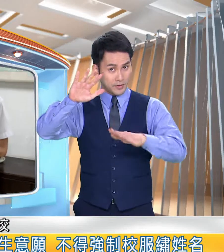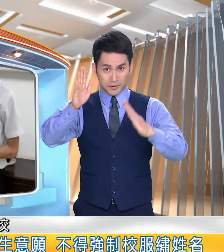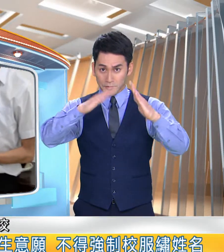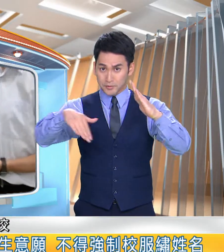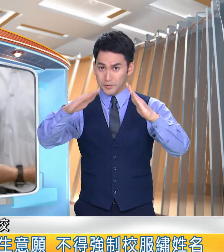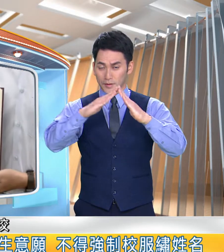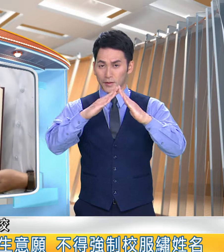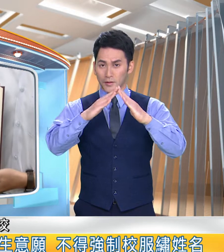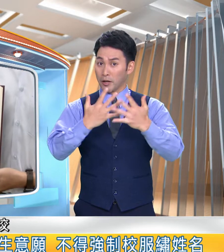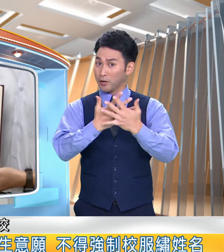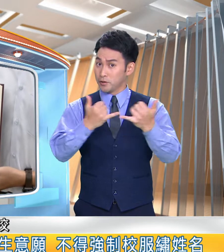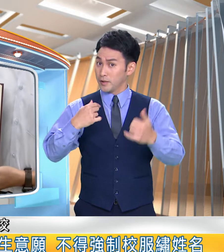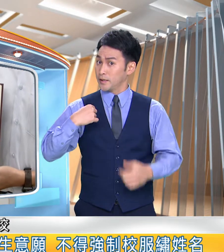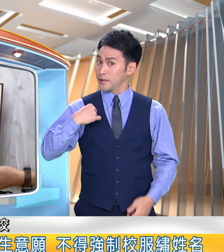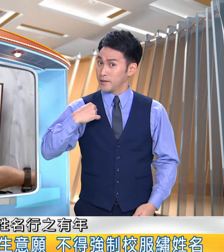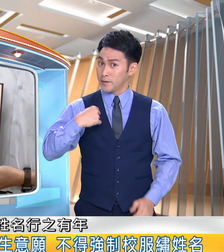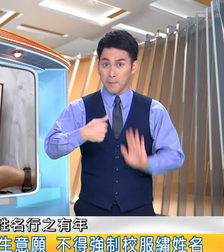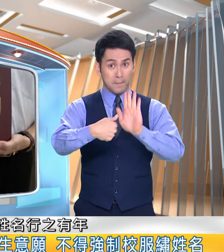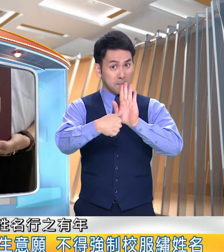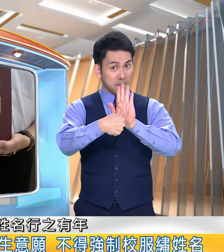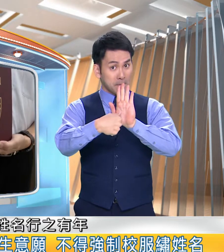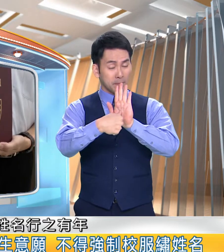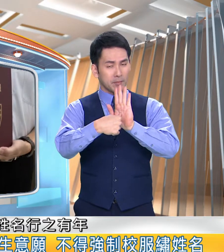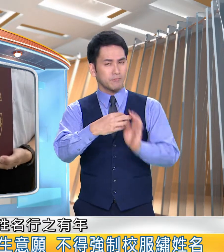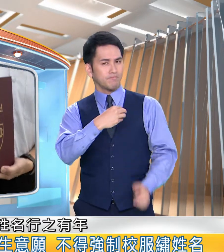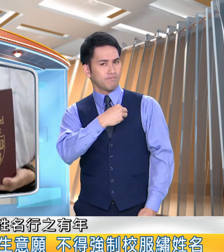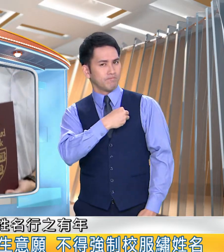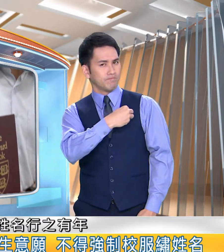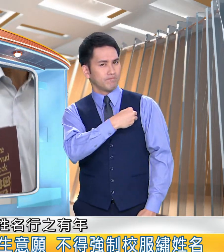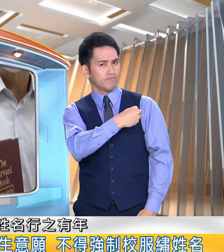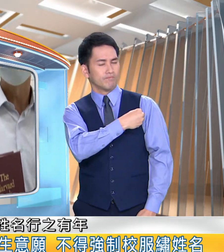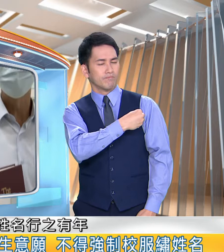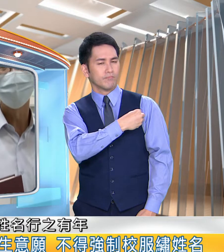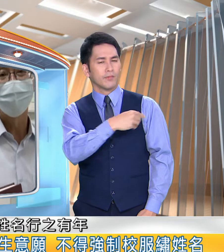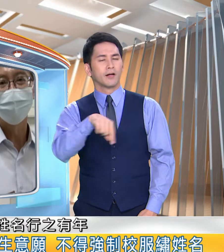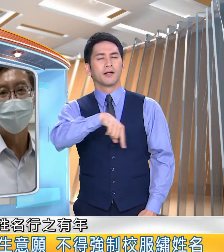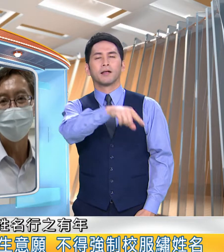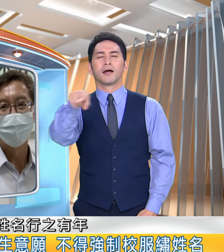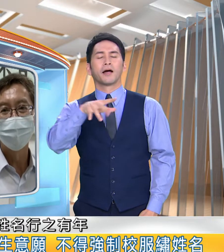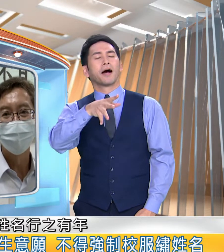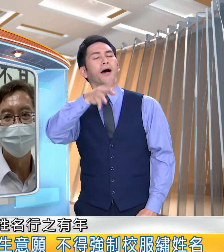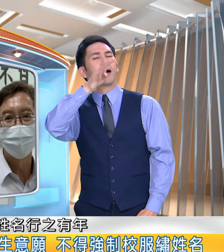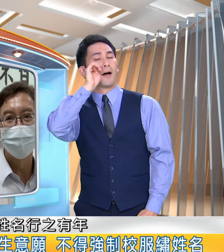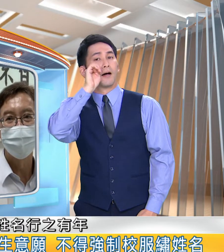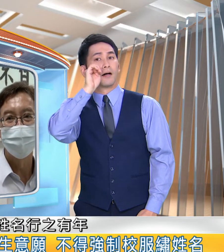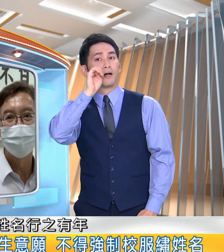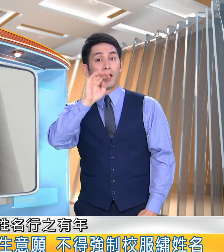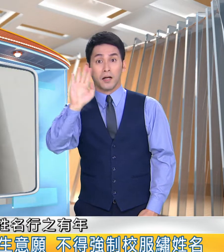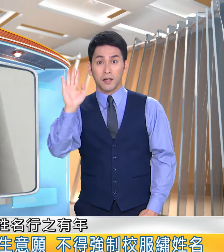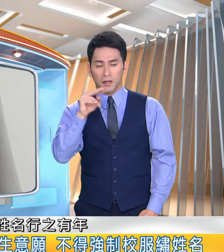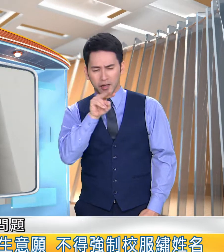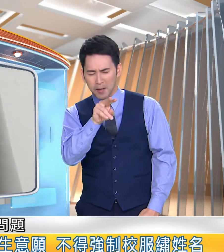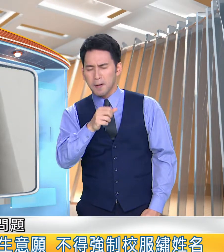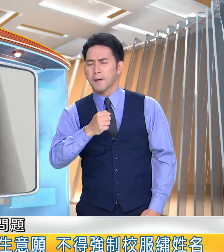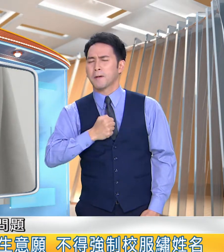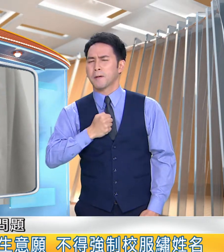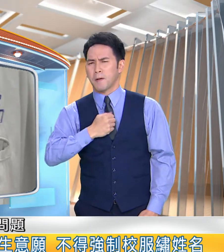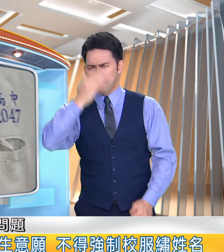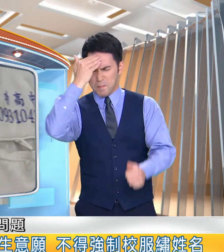高中以下的学校，学生制服上面绣姓名行之有年，但是也衍生了不少问题。